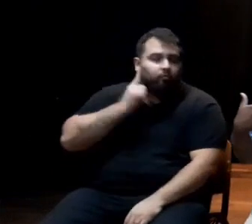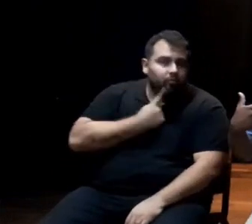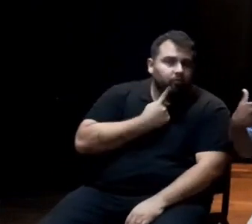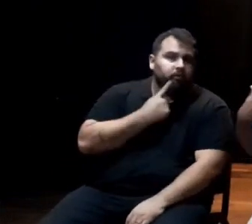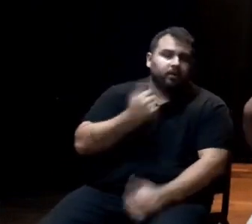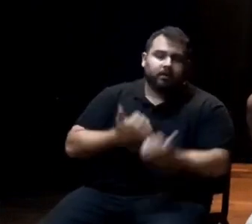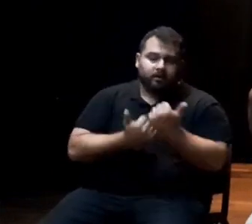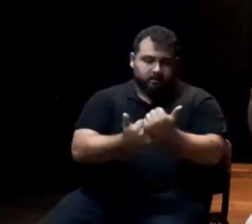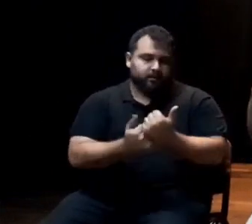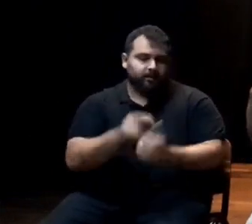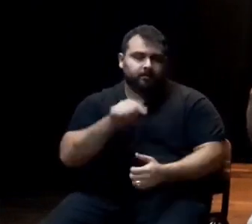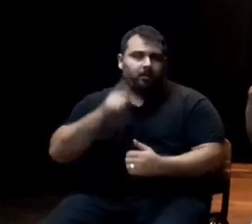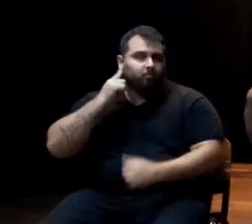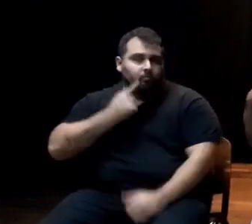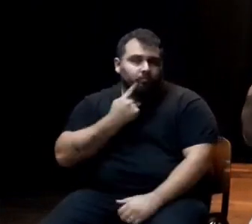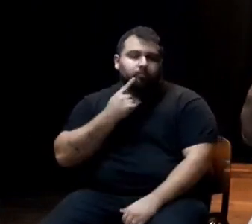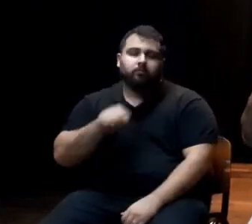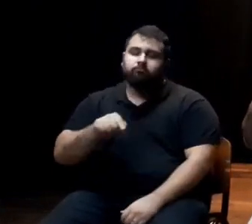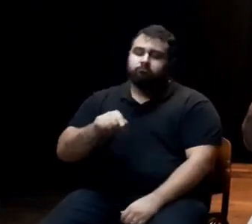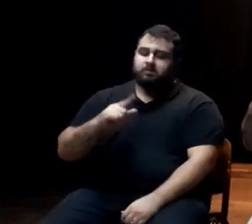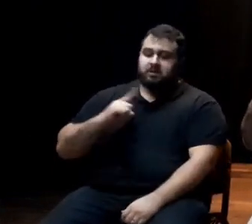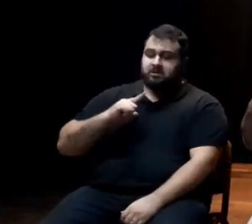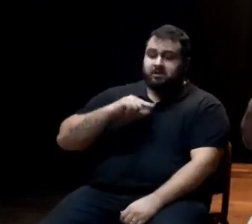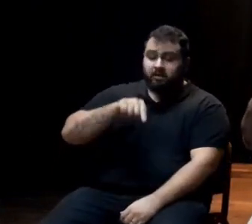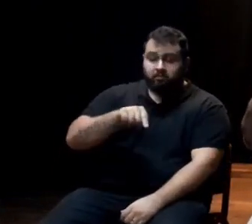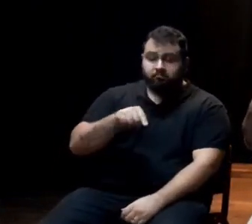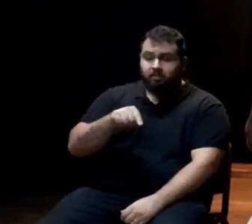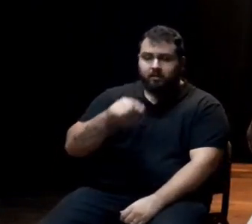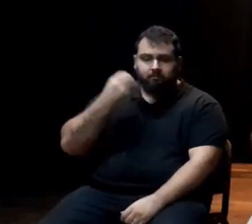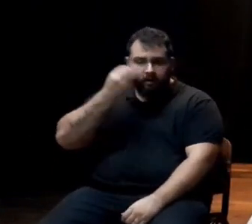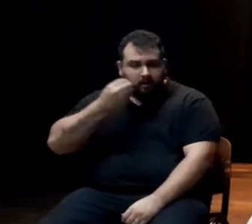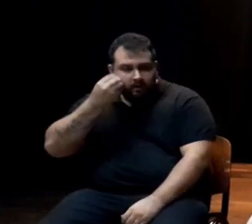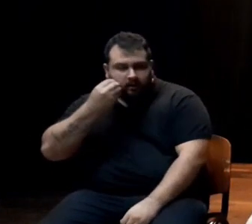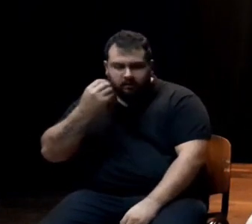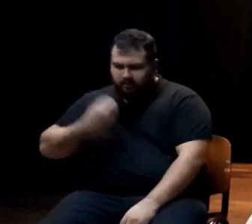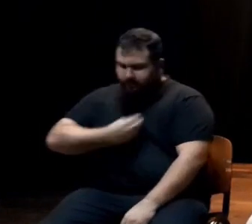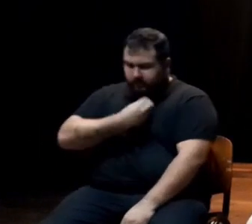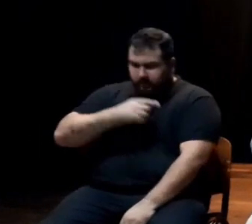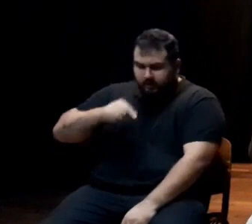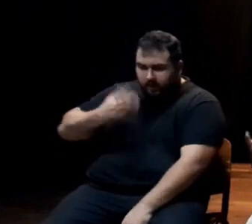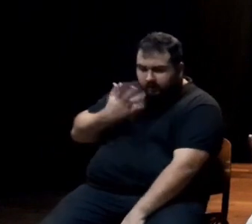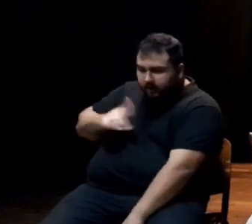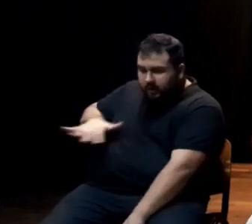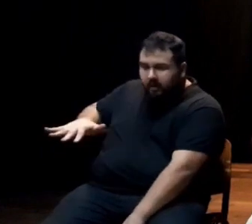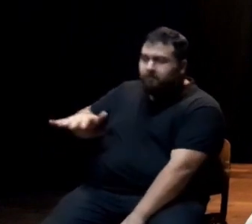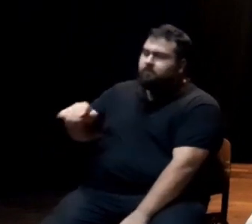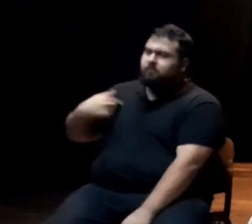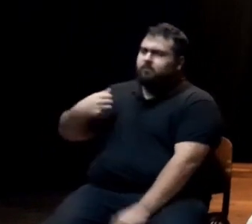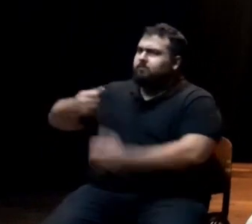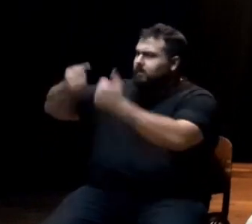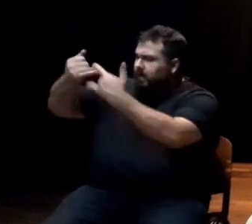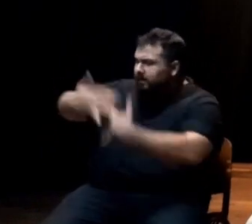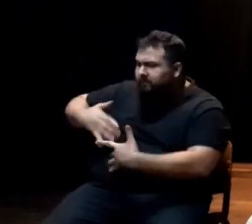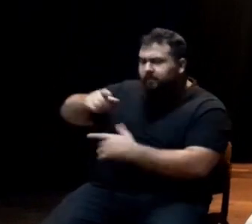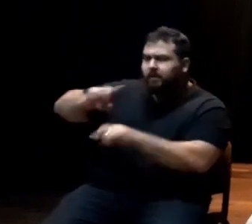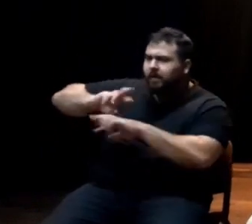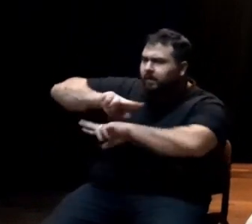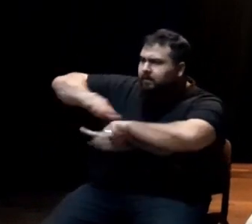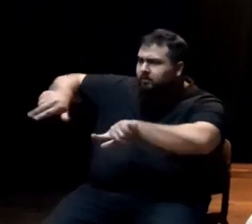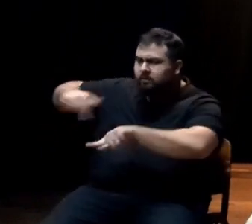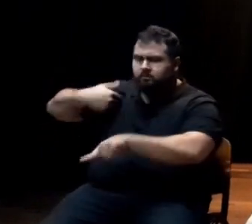ela tem toda uma experiência de vida, de infância, de que ela fala assim, cara, me explicaram tanta coisa quando era criança e eu não